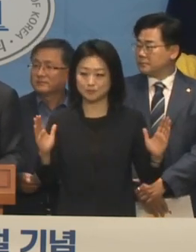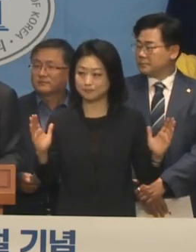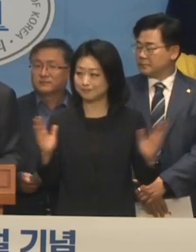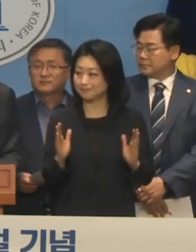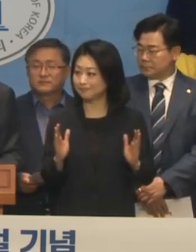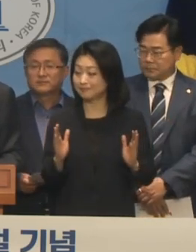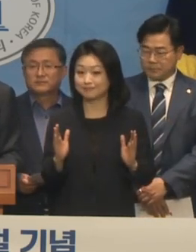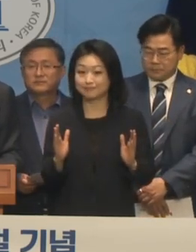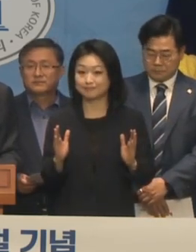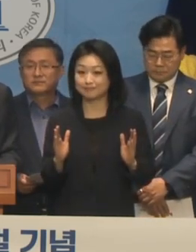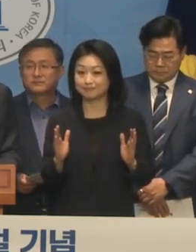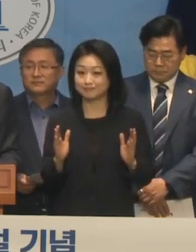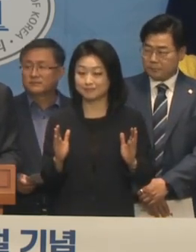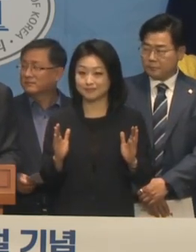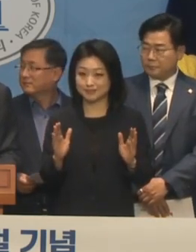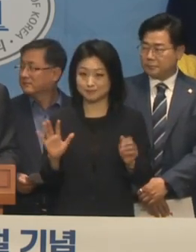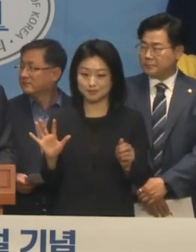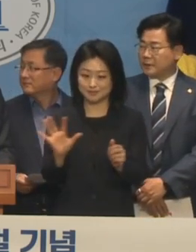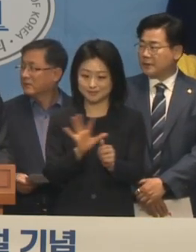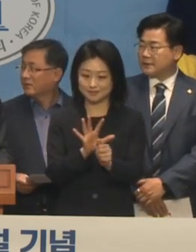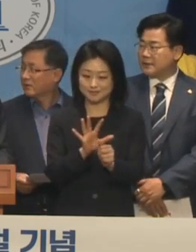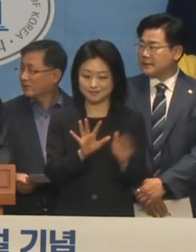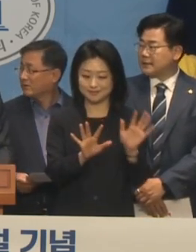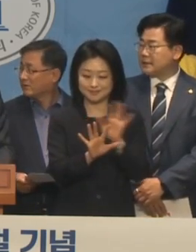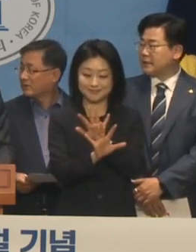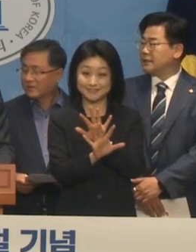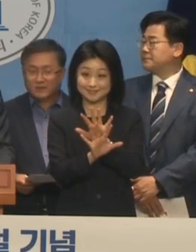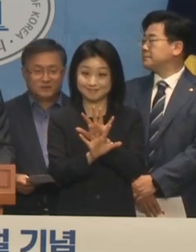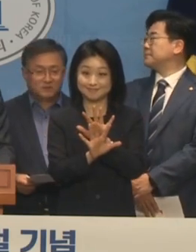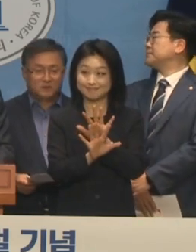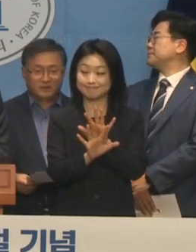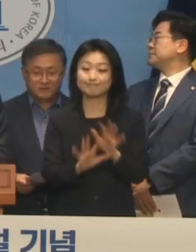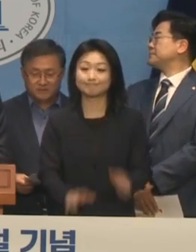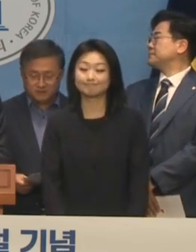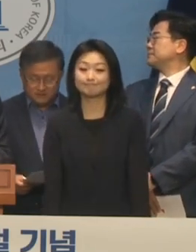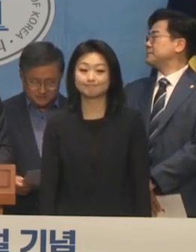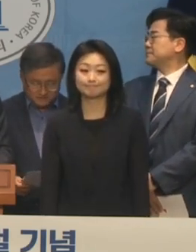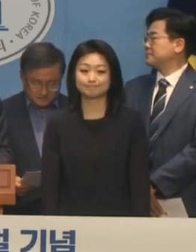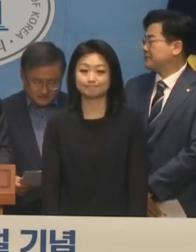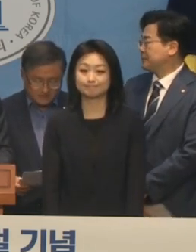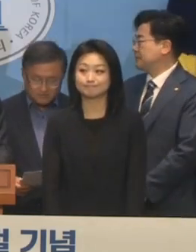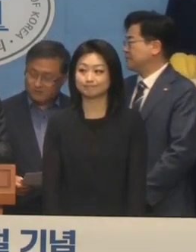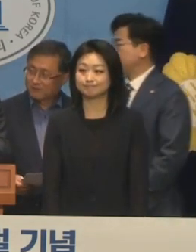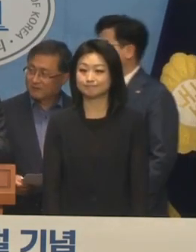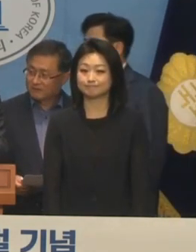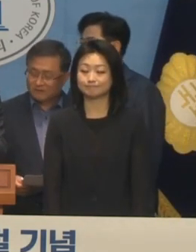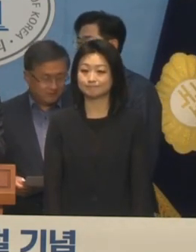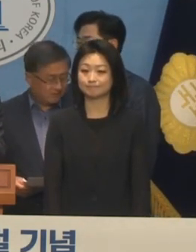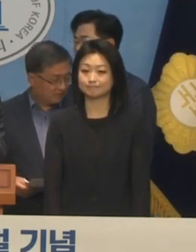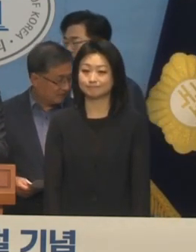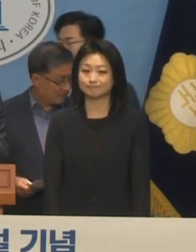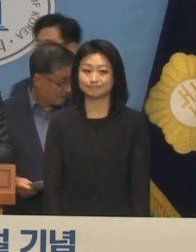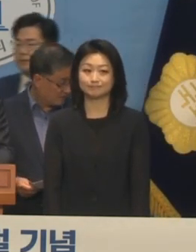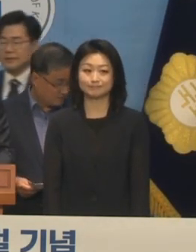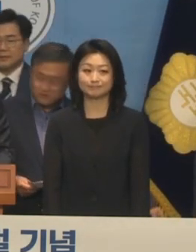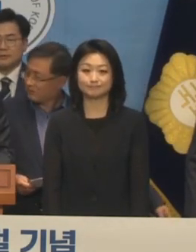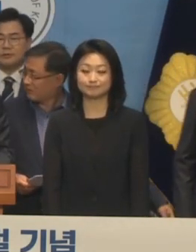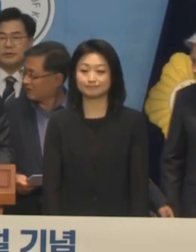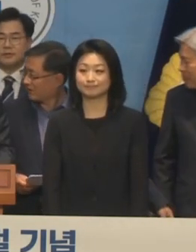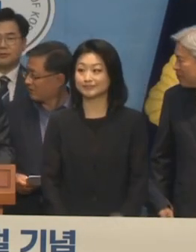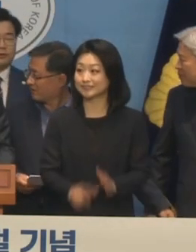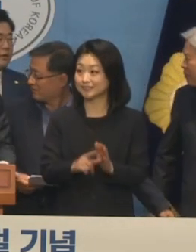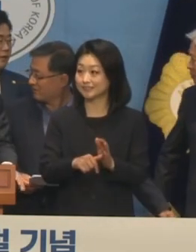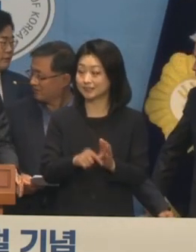이제 괜찮으시면 뒤쪽에 서시는 분도 예, 좋을 것 같습니다. 예. 사이사이 서주시면 좋을 것 같고요. 자, 시간이 좀 지체돼서요.